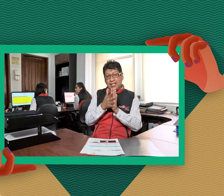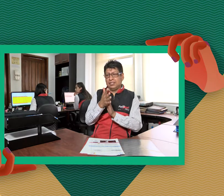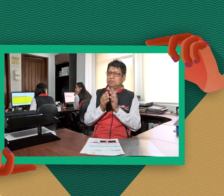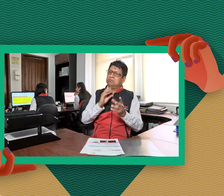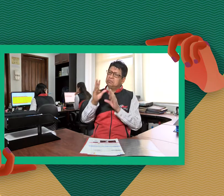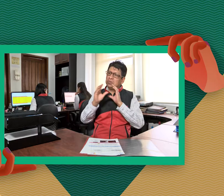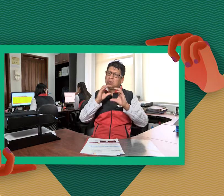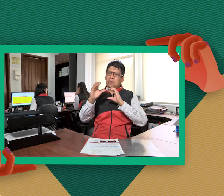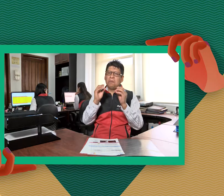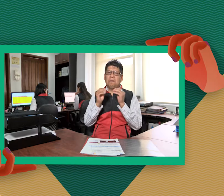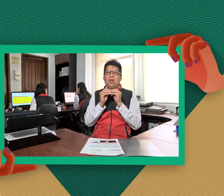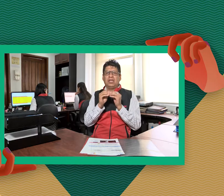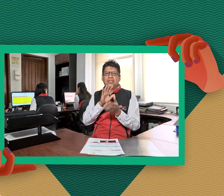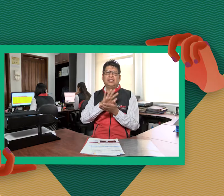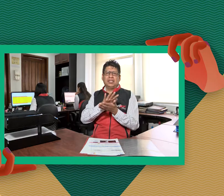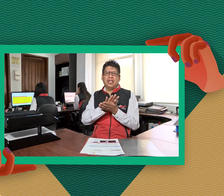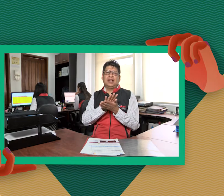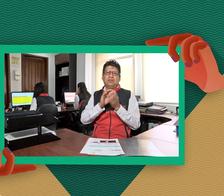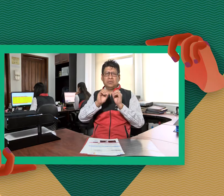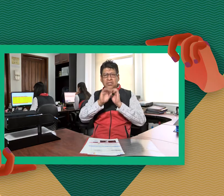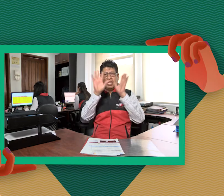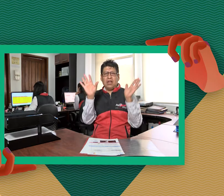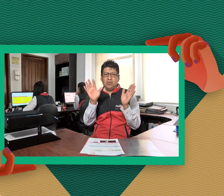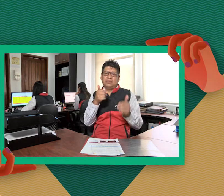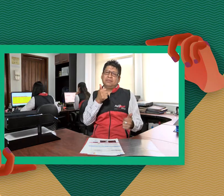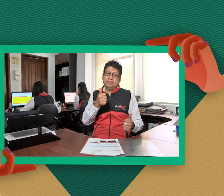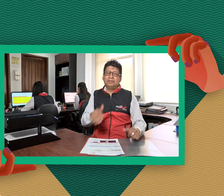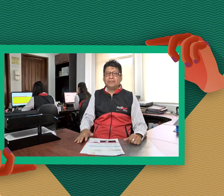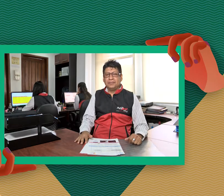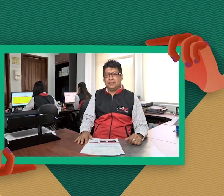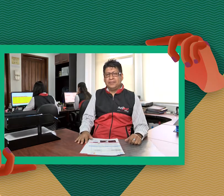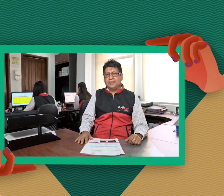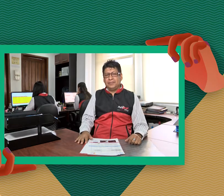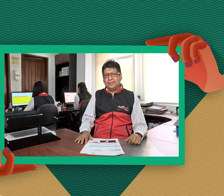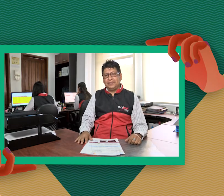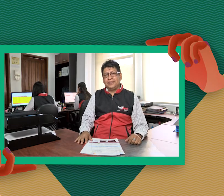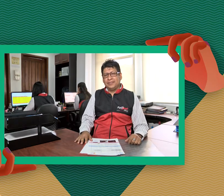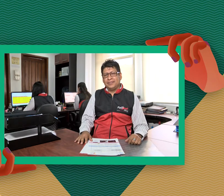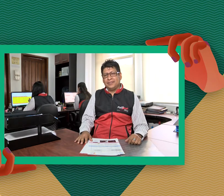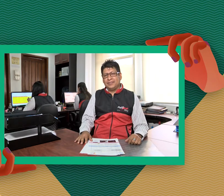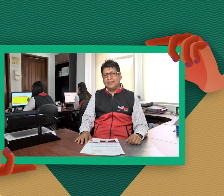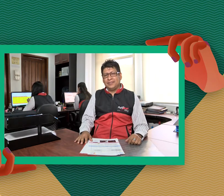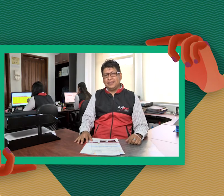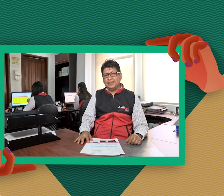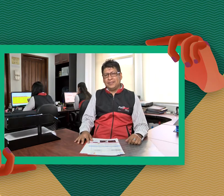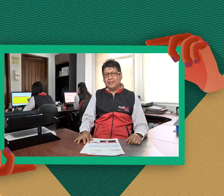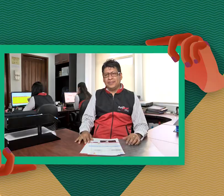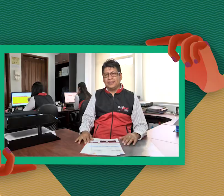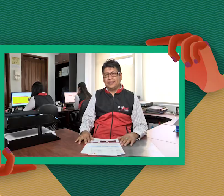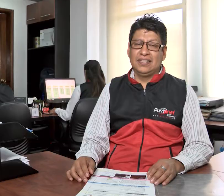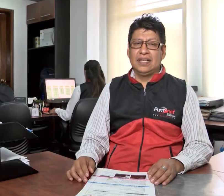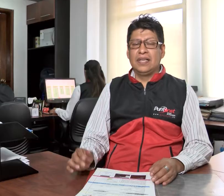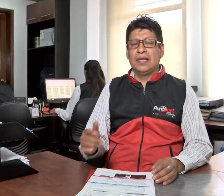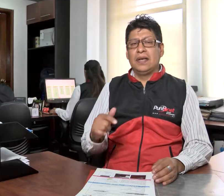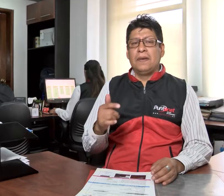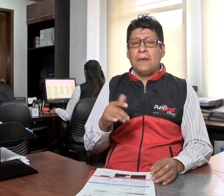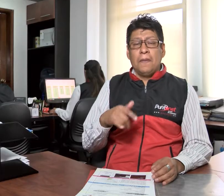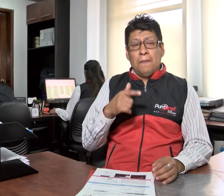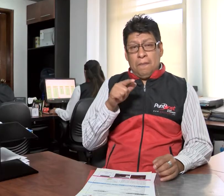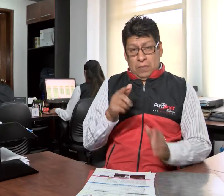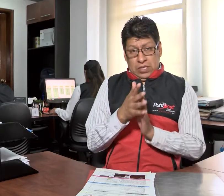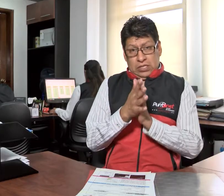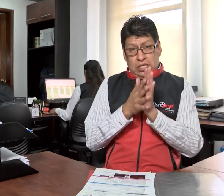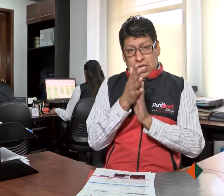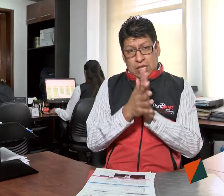que tienen su propia cultura y que eso es parte de aprender un nuevo idioma y lo hice me agradó mucho la